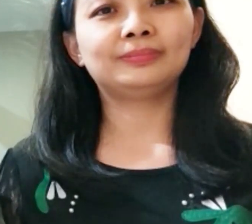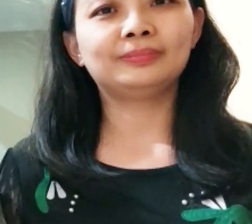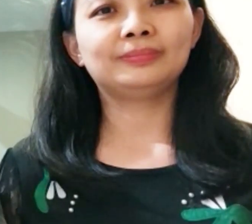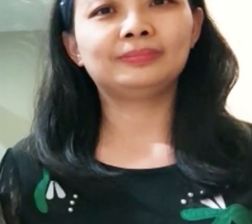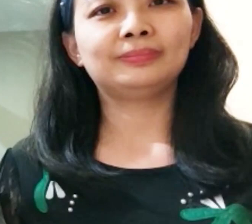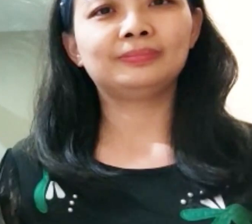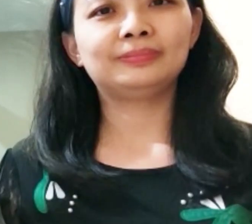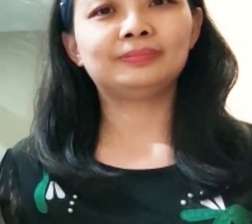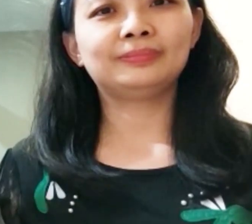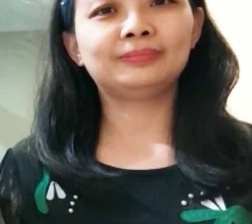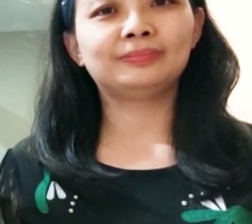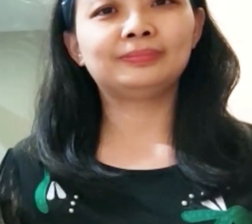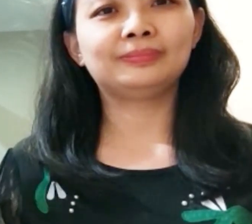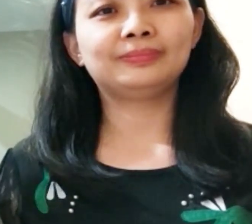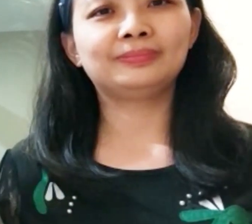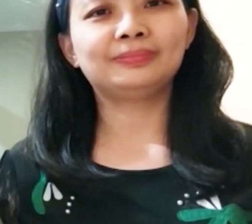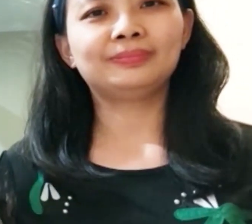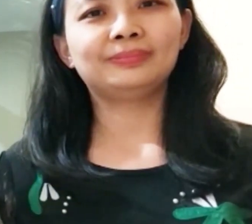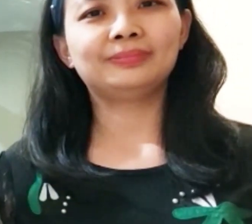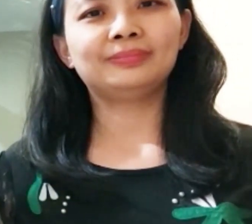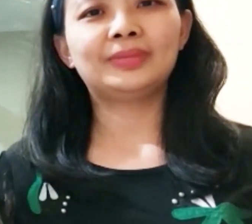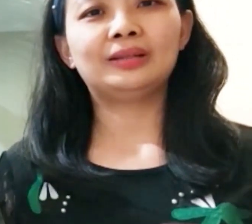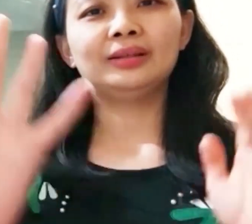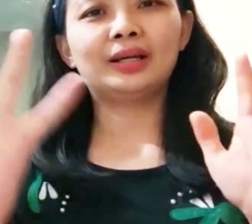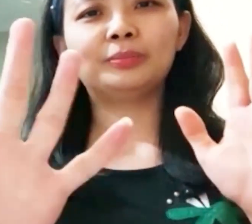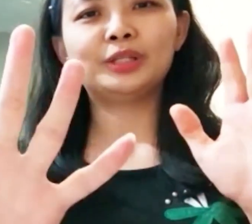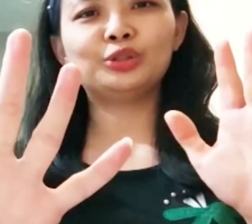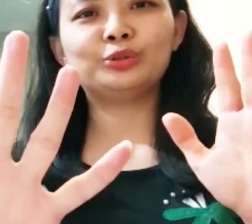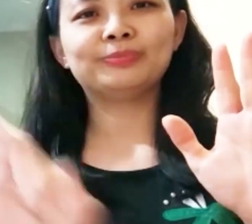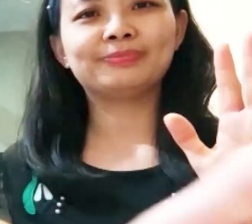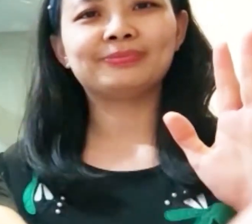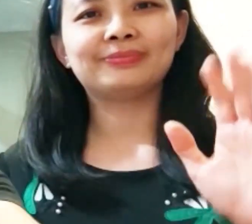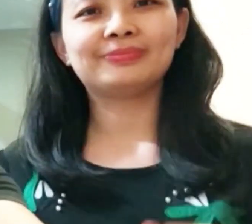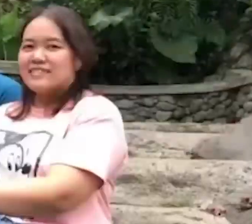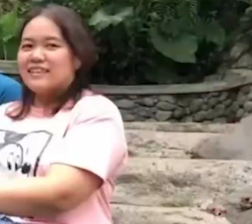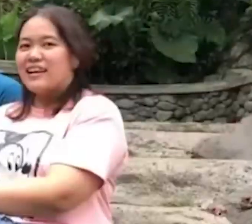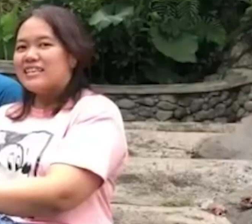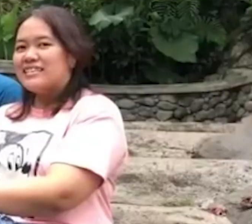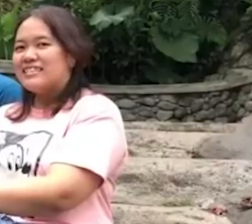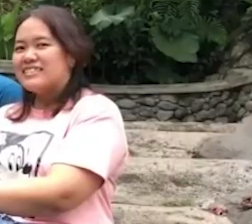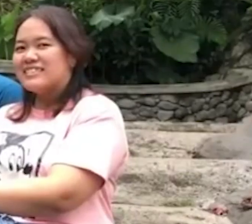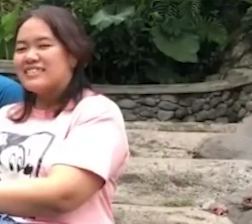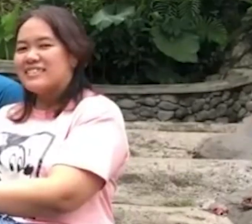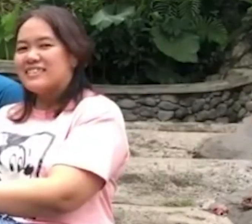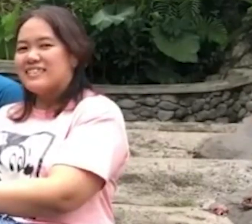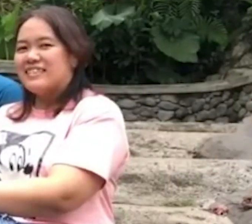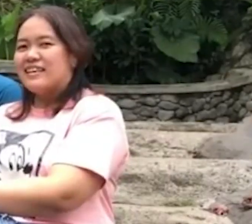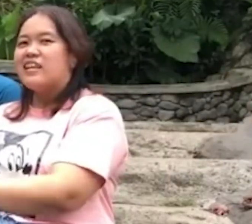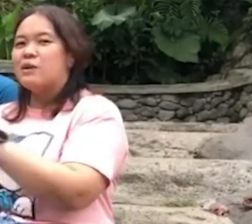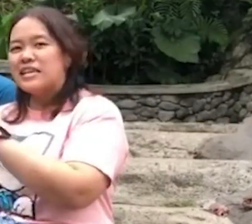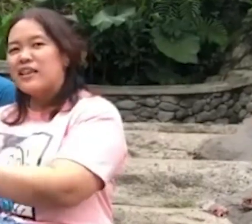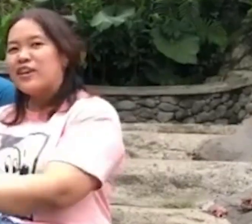terkatakan. Tidak percaya? Mari ikut bersama-sama melayani. God bless you. Halo, nama saya